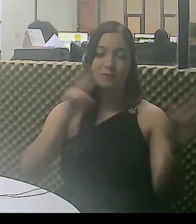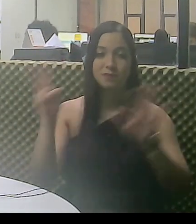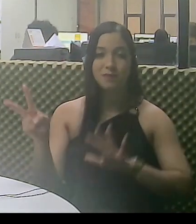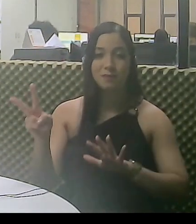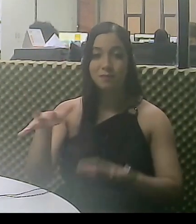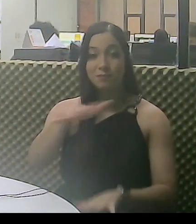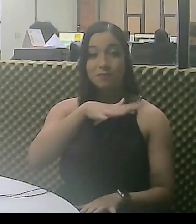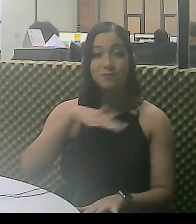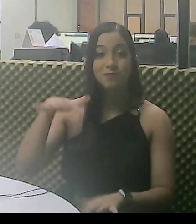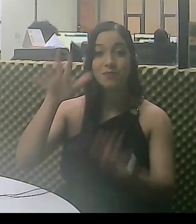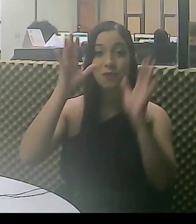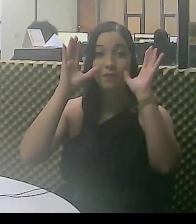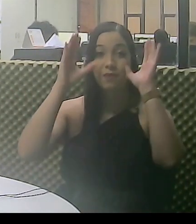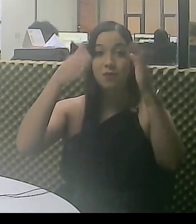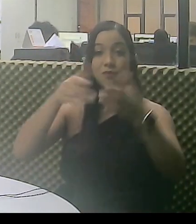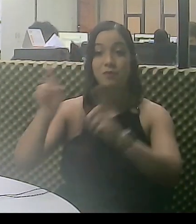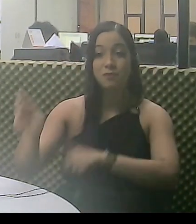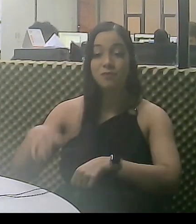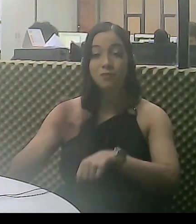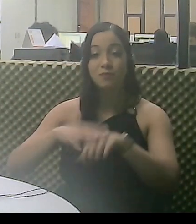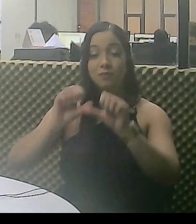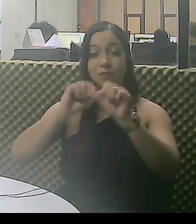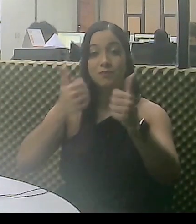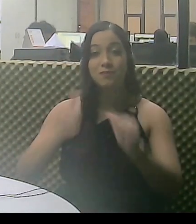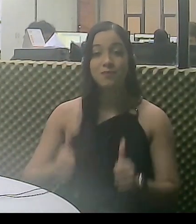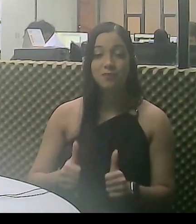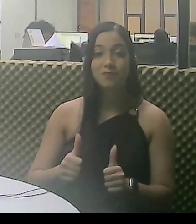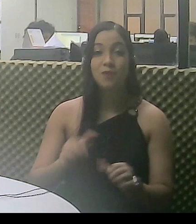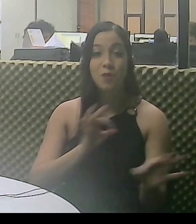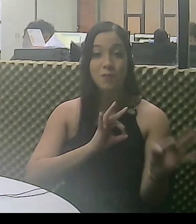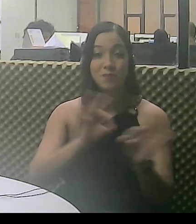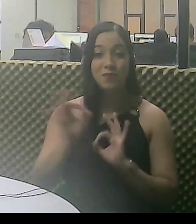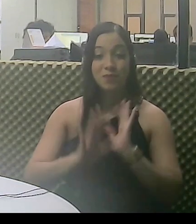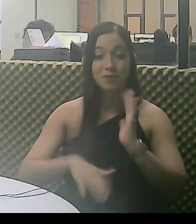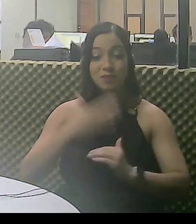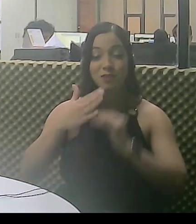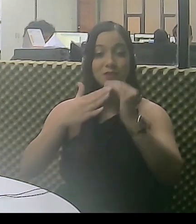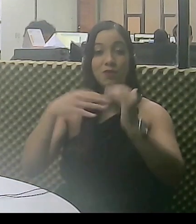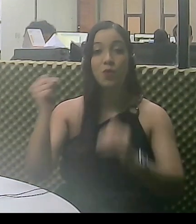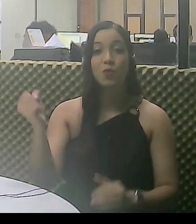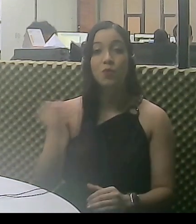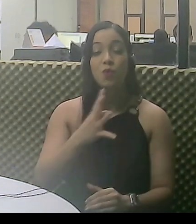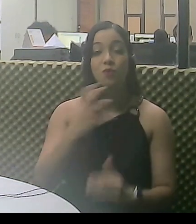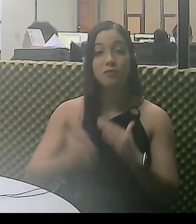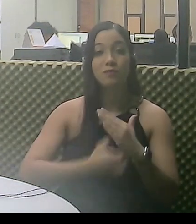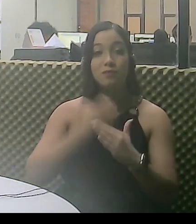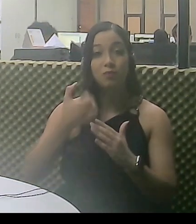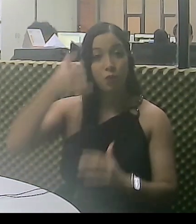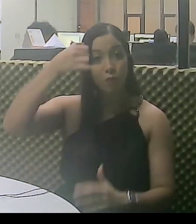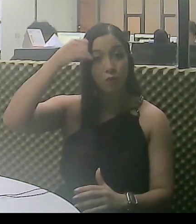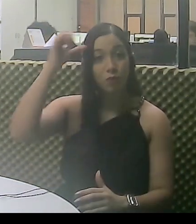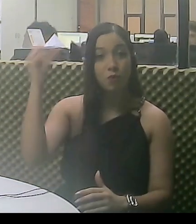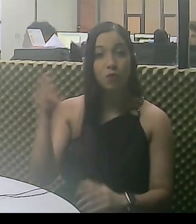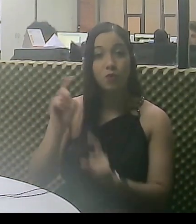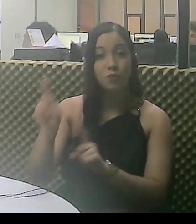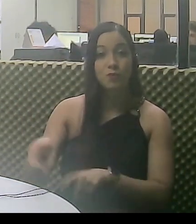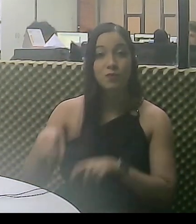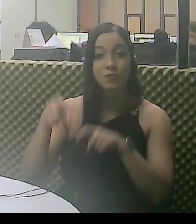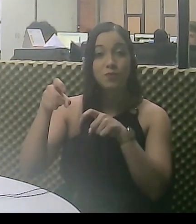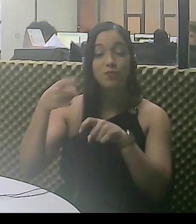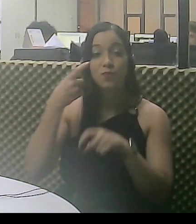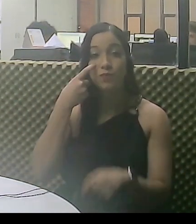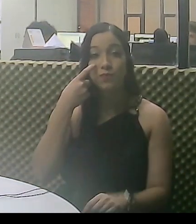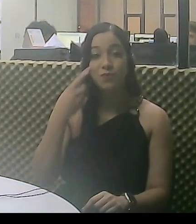o espaço voltado a produtores e artesãos que integram o Programa de Desenvolvimento de Novos Negócios Rurais, Novo Agro, pode